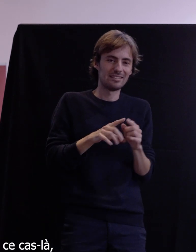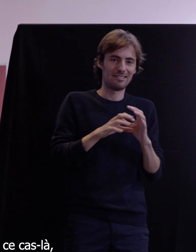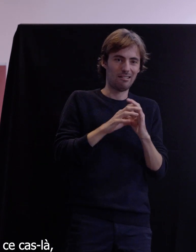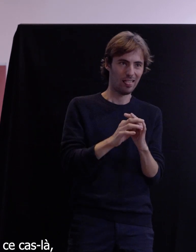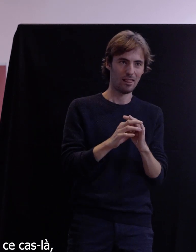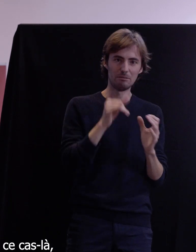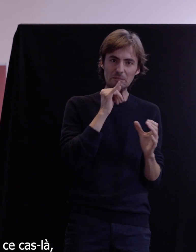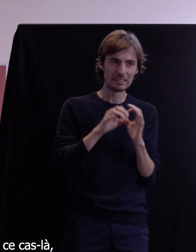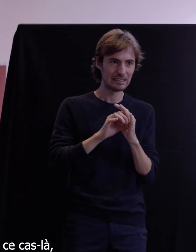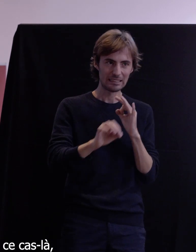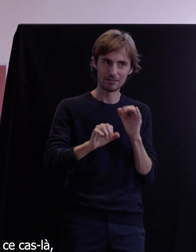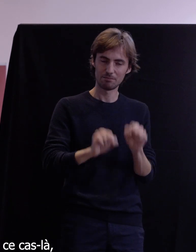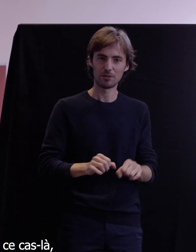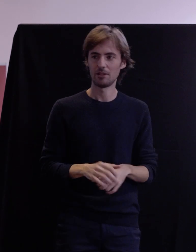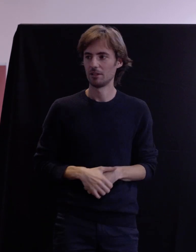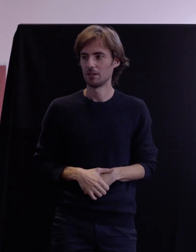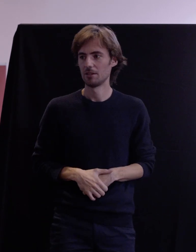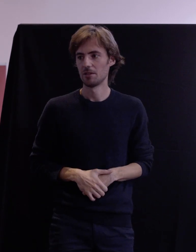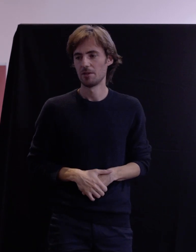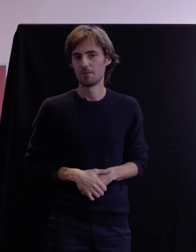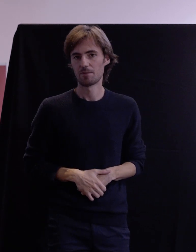cas-là, on a des réserves, en effet, sur